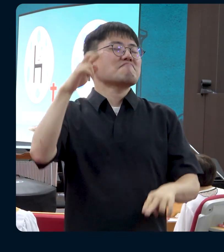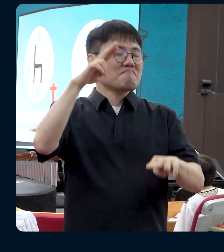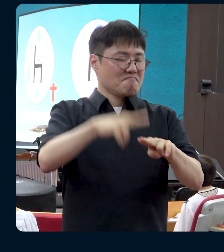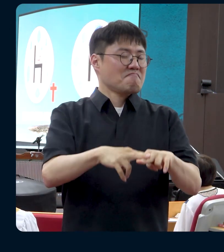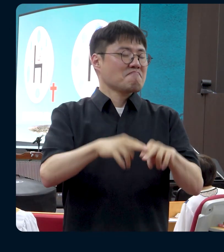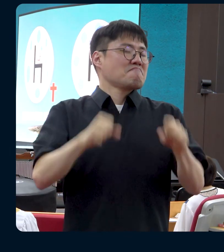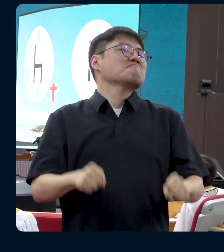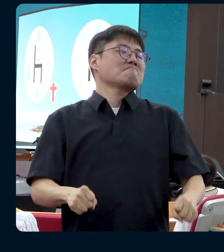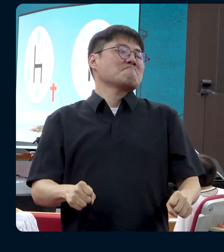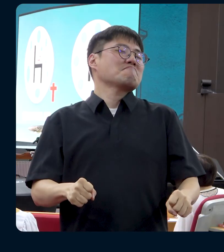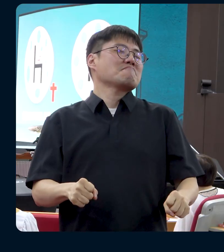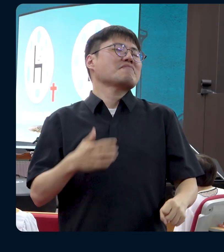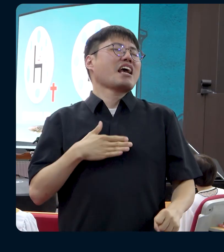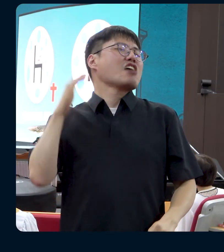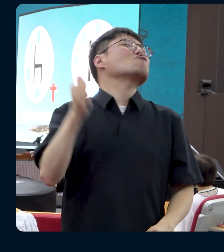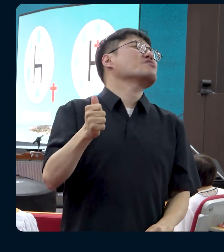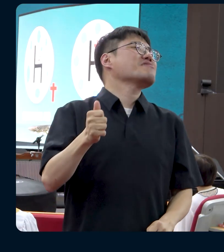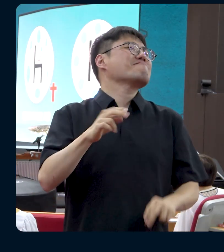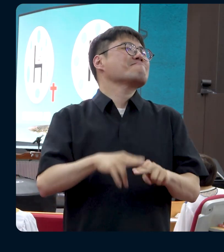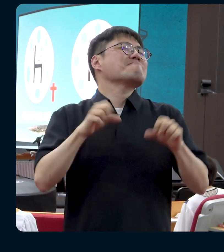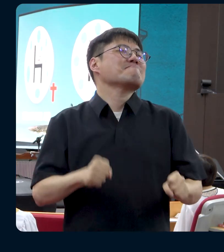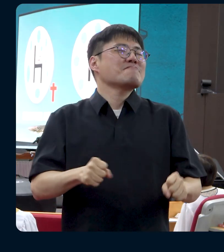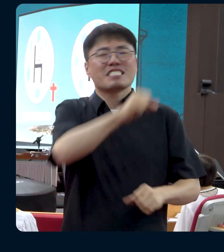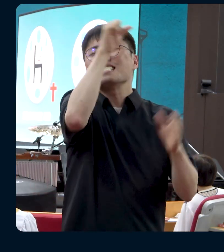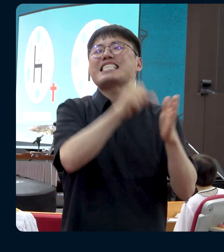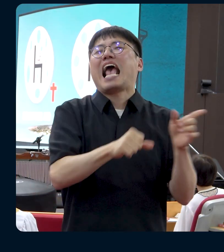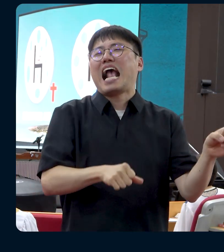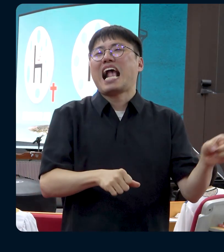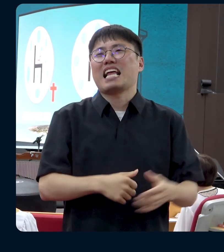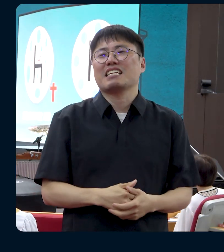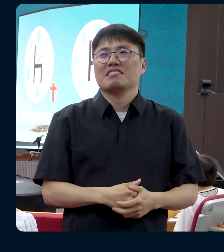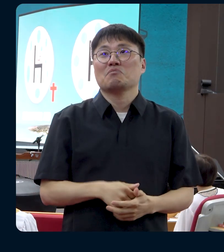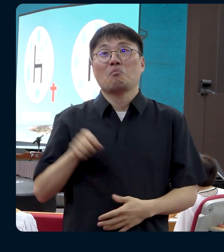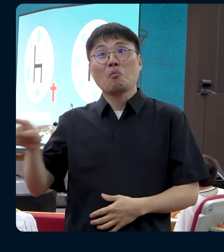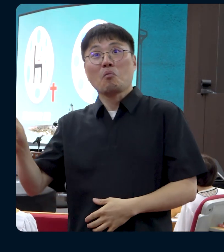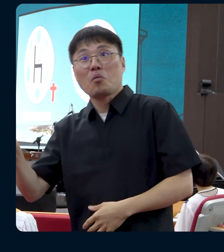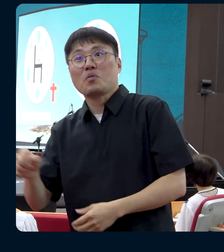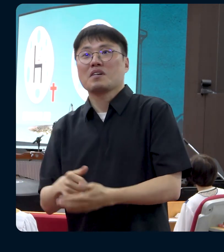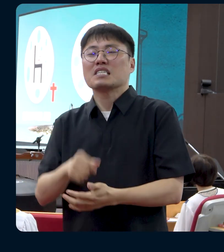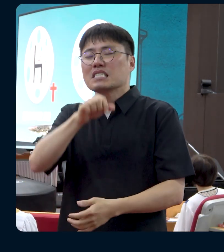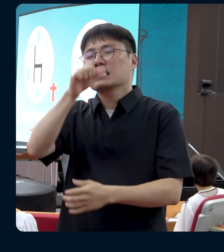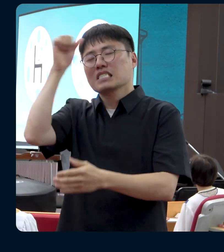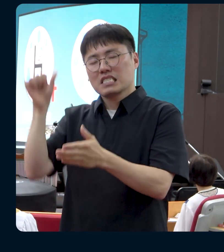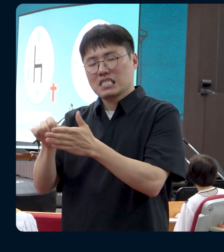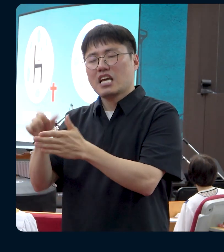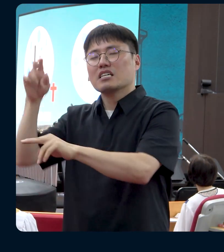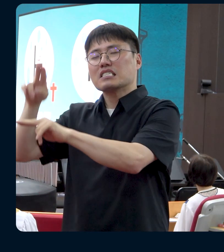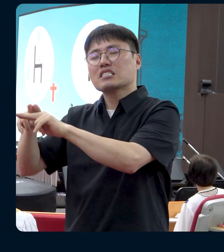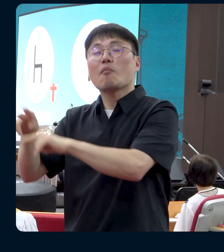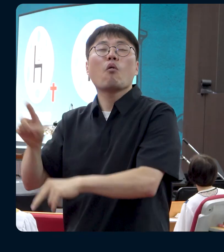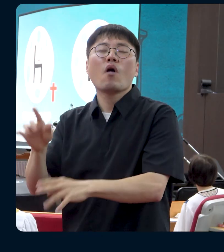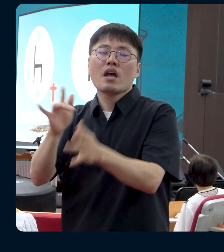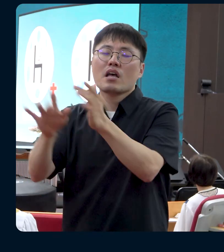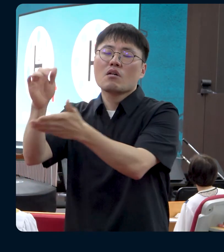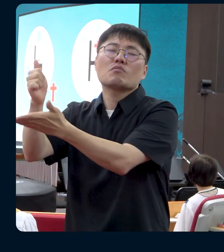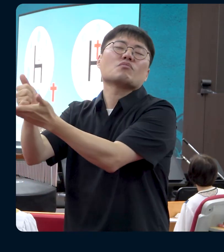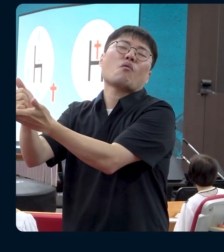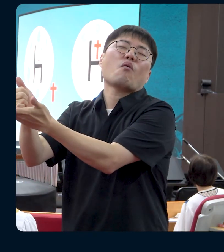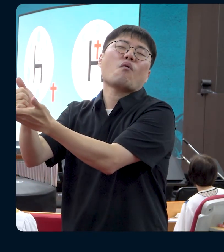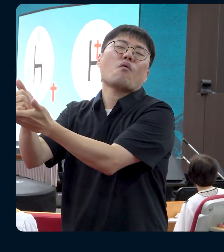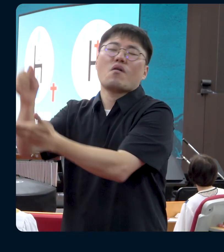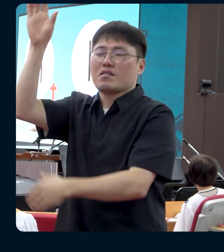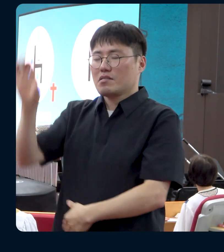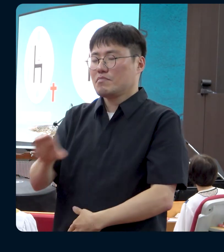나라고 쓰여있죠. 자기 자신이 주인으로 있는 그런 인생이고, 또 하나는 뭐예요? 그 인생의 의자에 예수